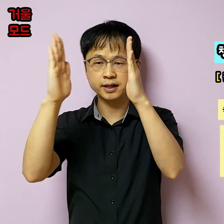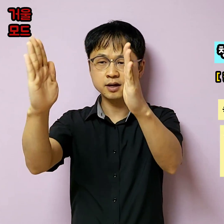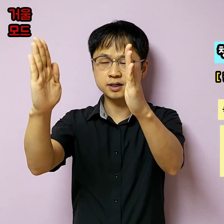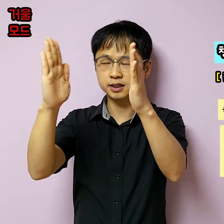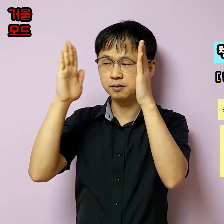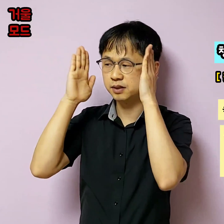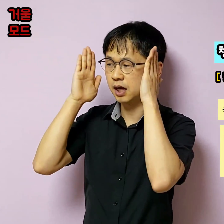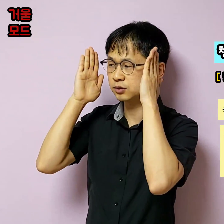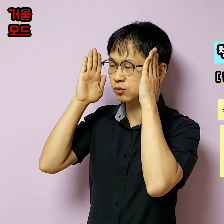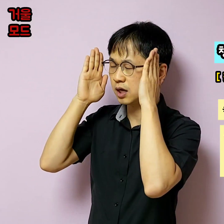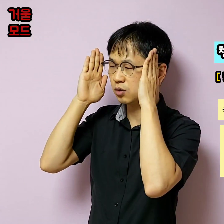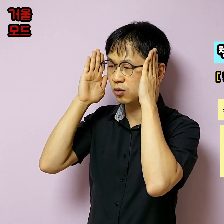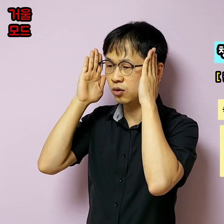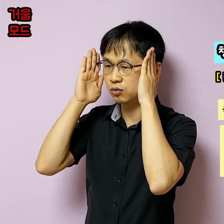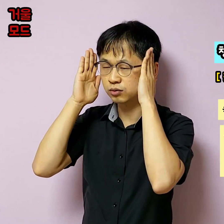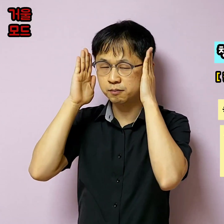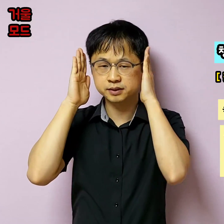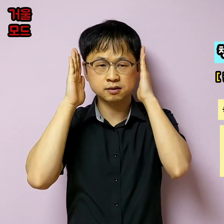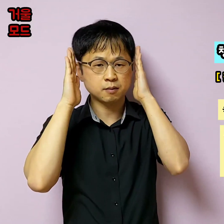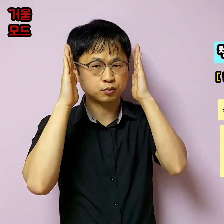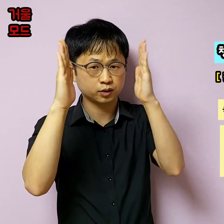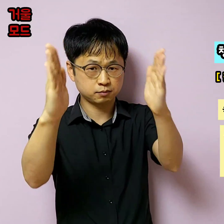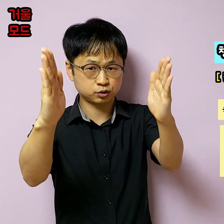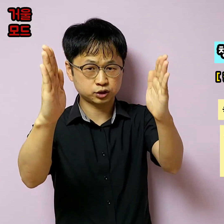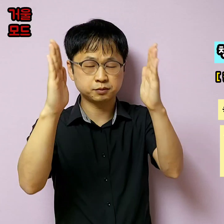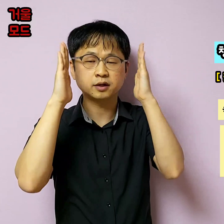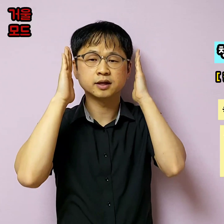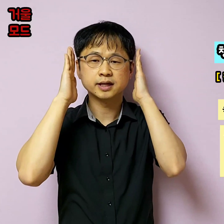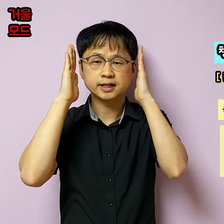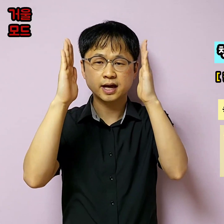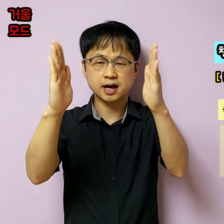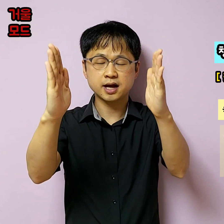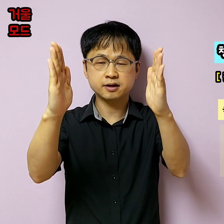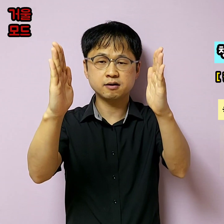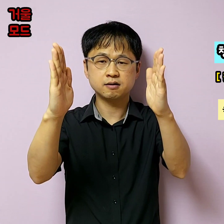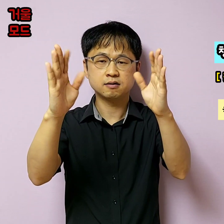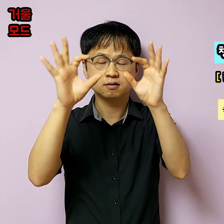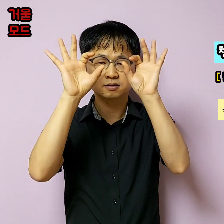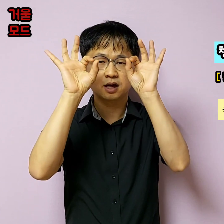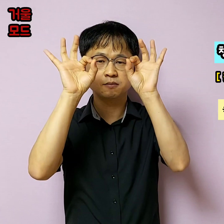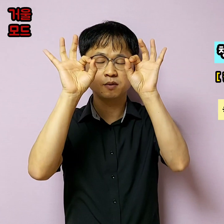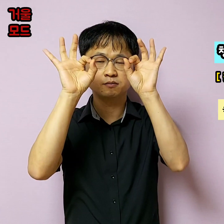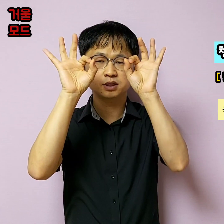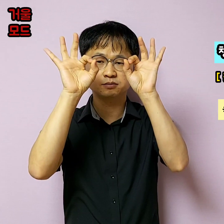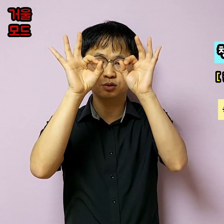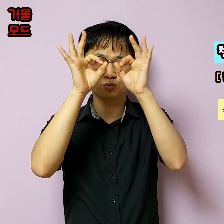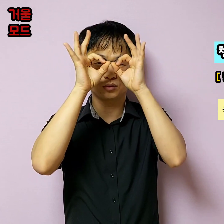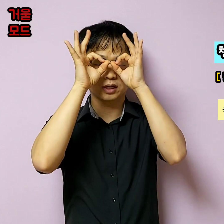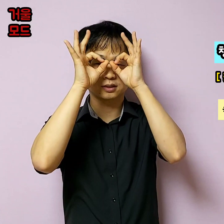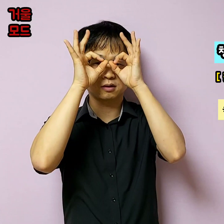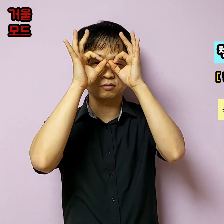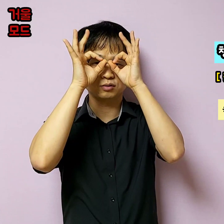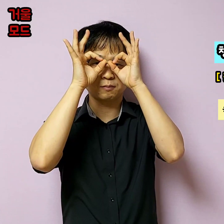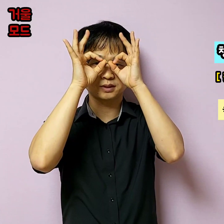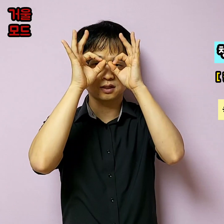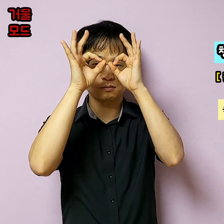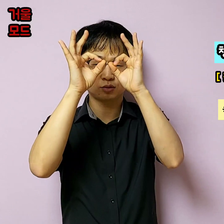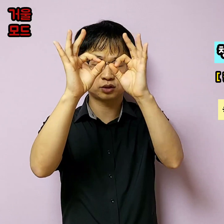방향을 나타냅니다. 손날로 얼굴 앞에서 앞으로 내밀어 주시면 향하여, 그 다음 엄지검지를 둥글게해서 눈앞에서 내밀어